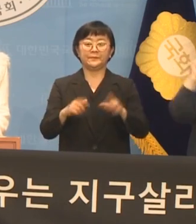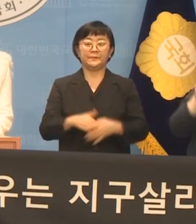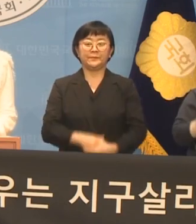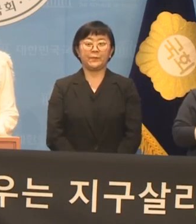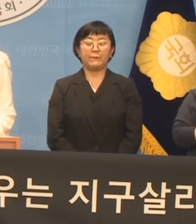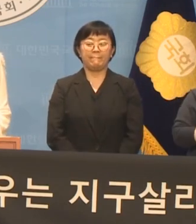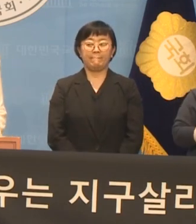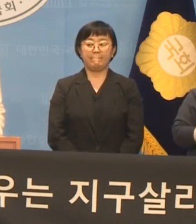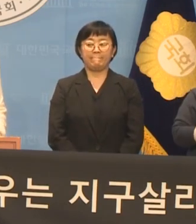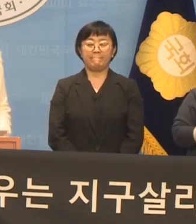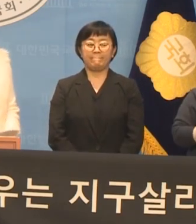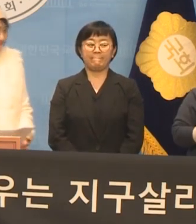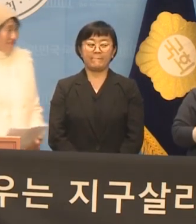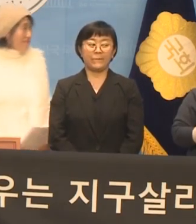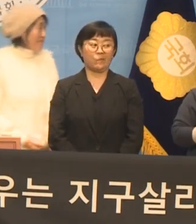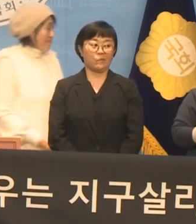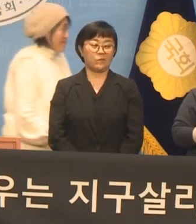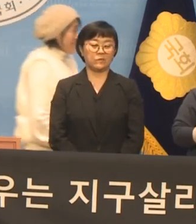되살리자.